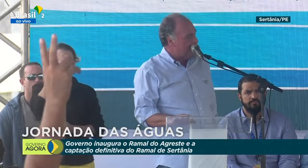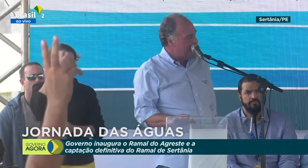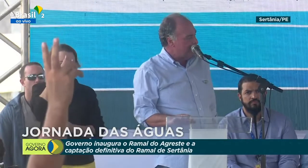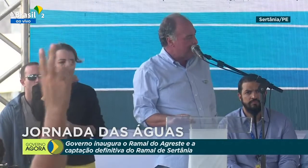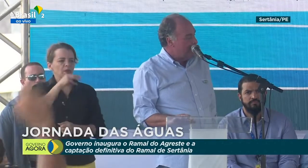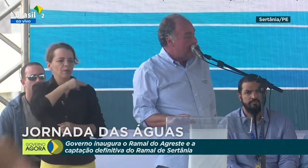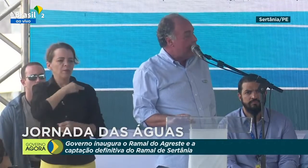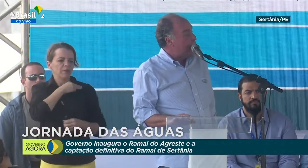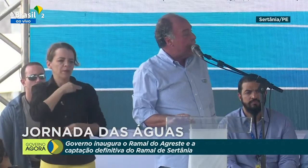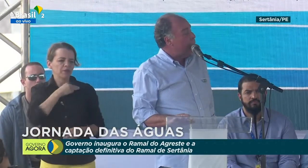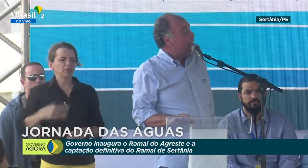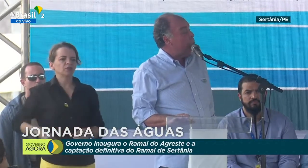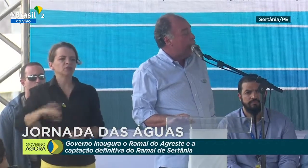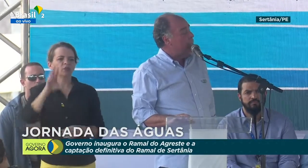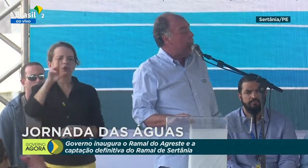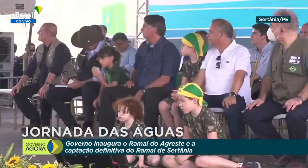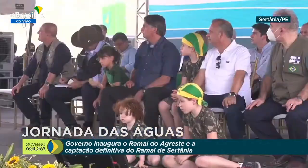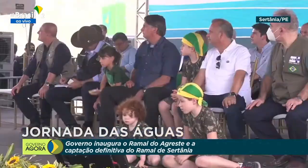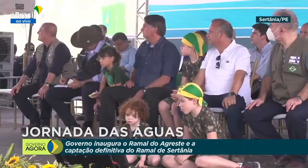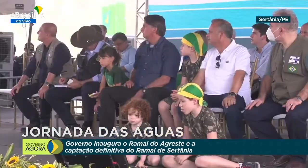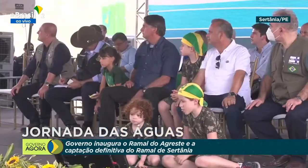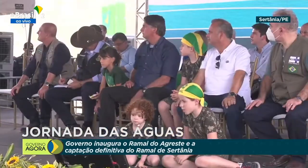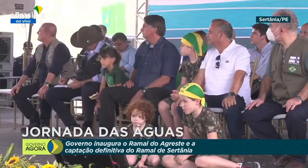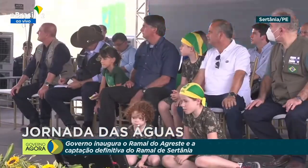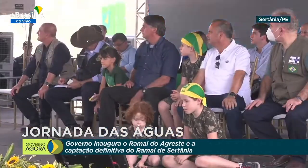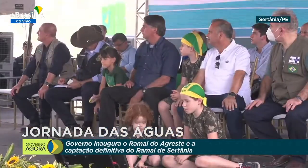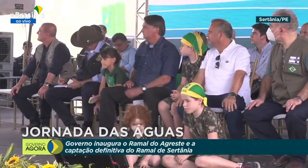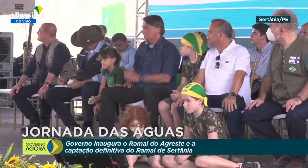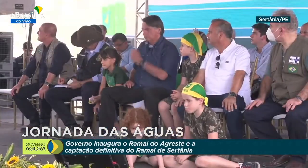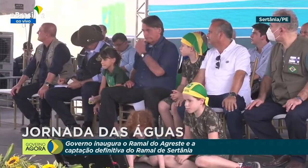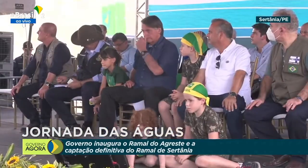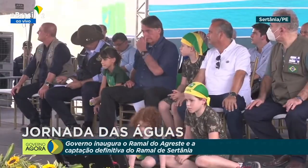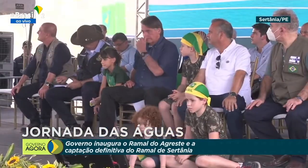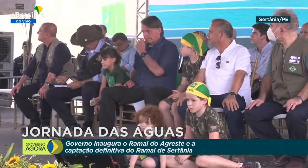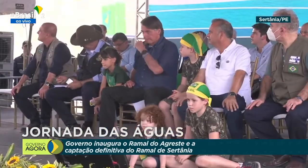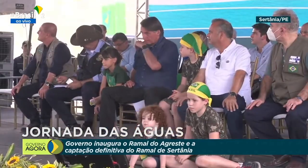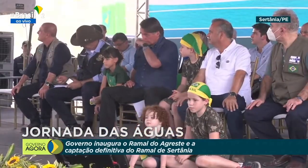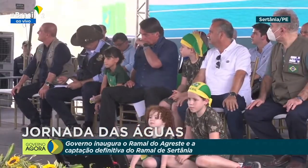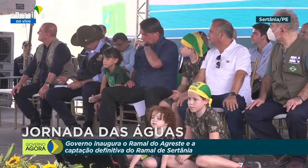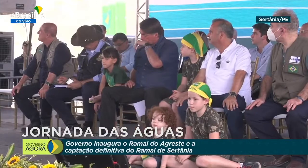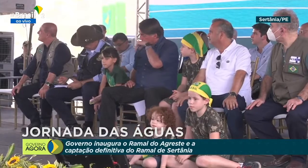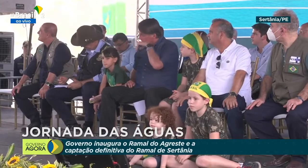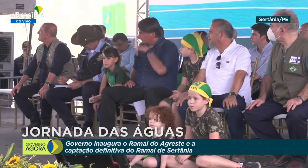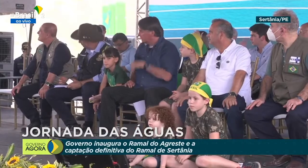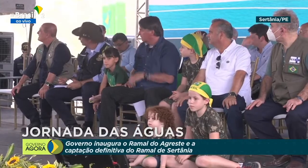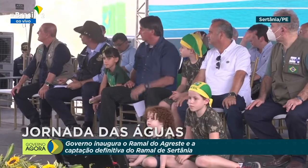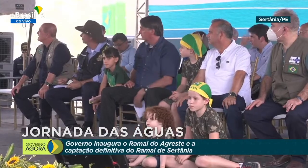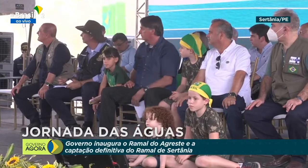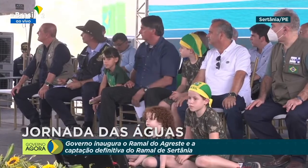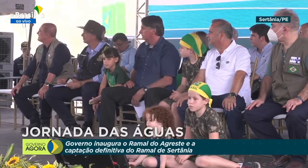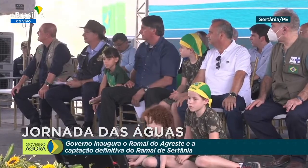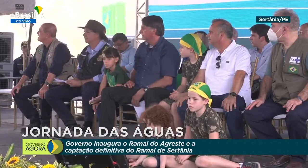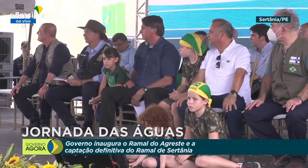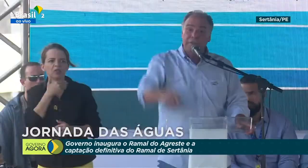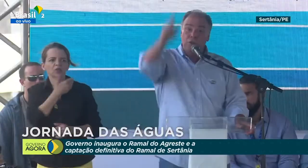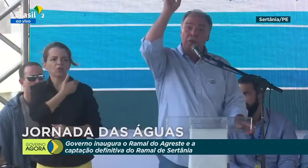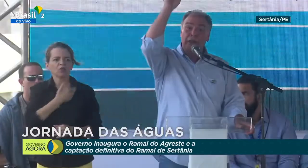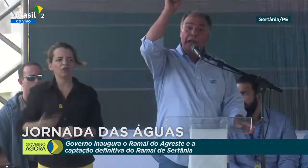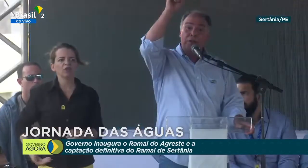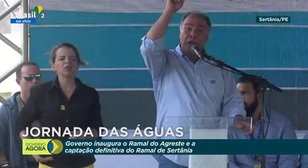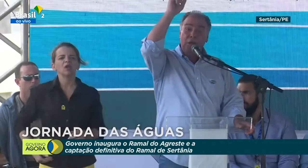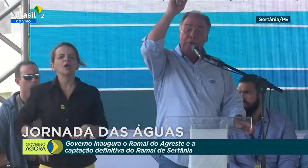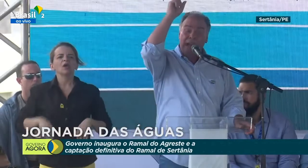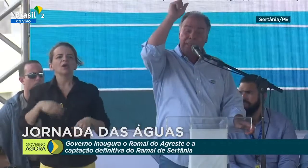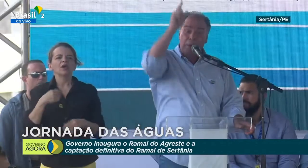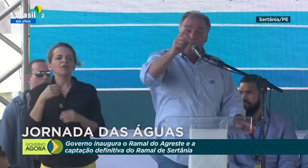Marinho, porque a gente faz muita pouca propaganda governamental. Essa é uma das falhas deste governo. Esse